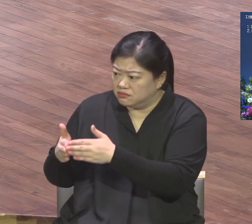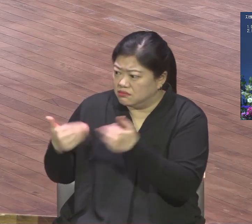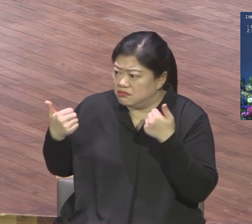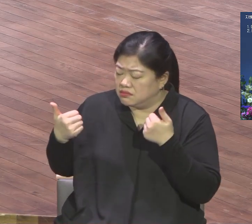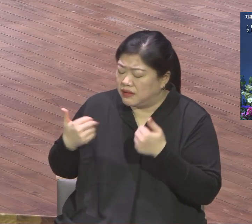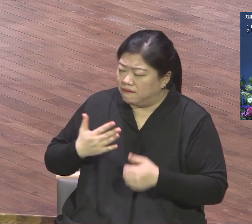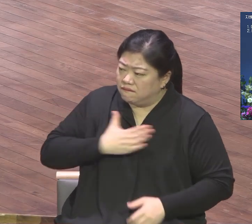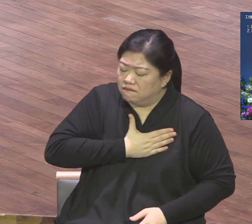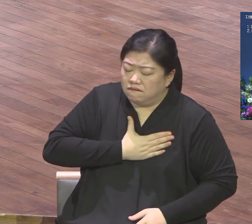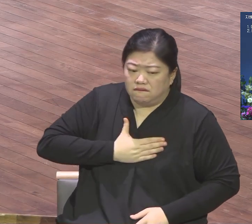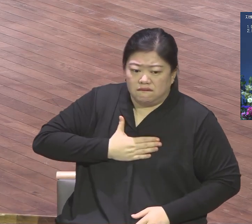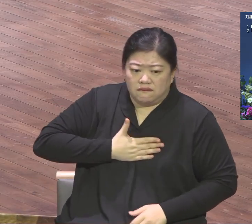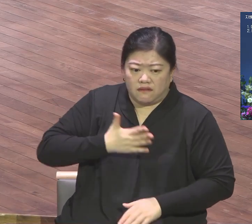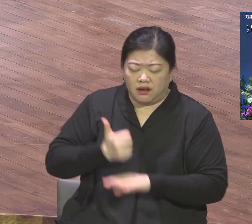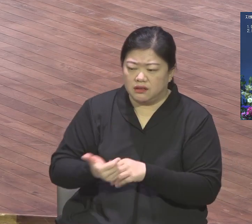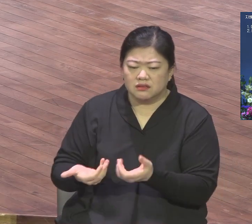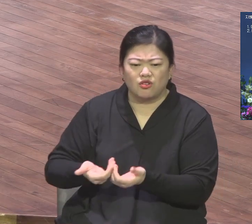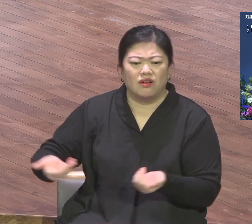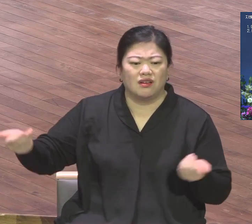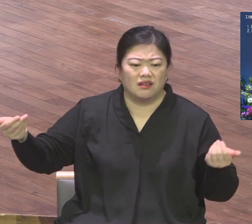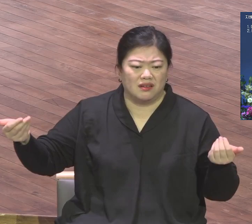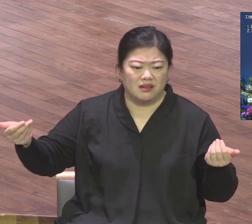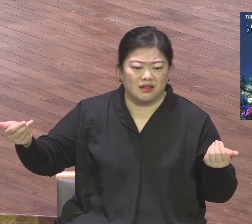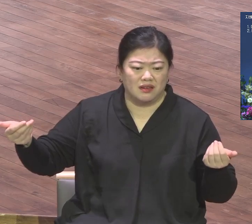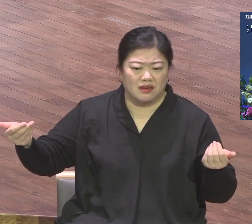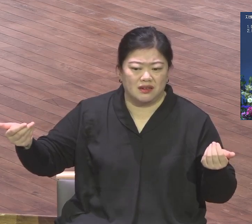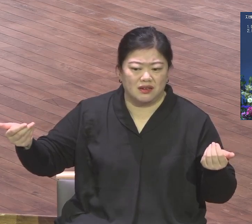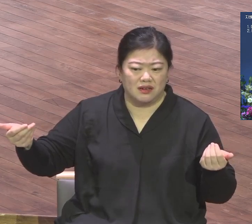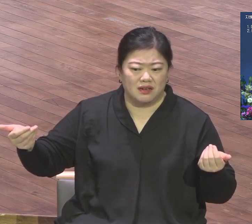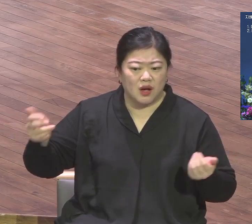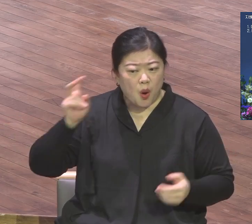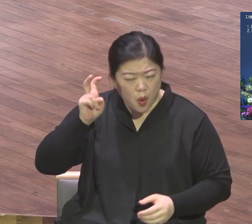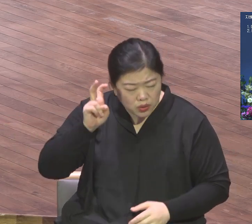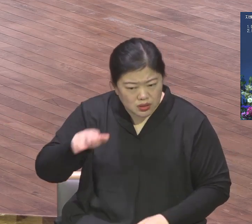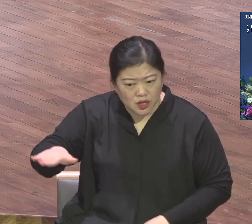더더욱 지도자들, 지도자들,